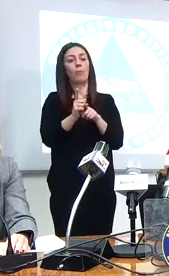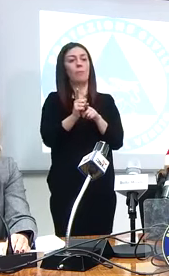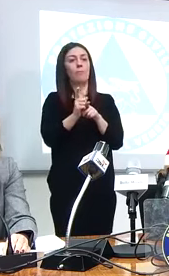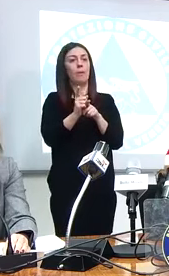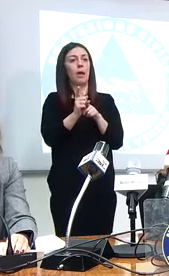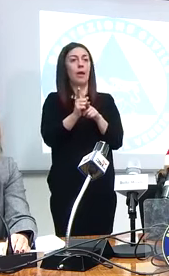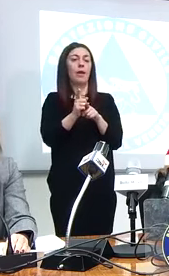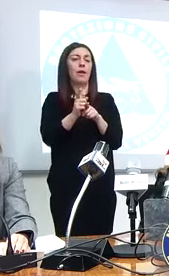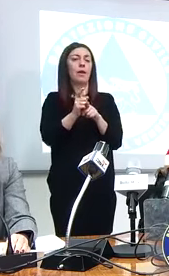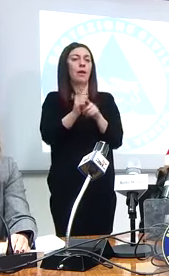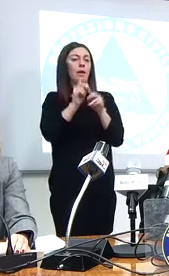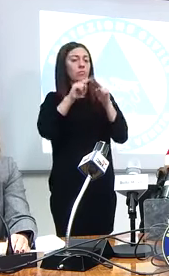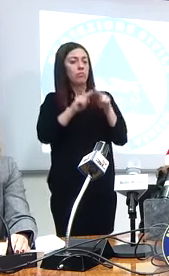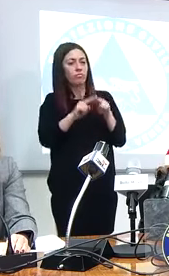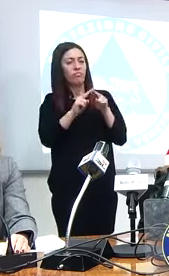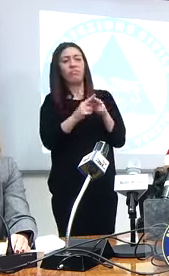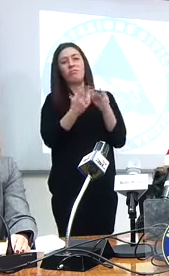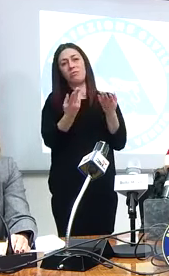i primi due vaccini.